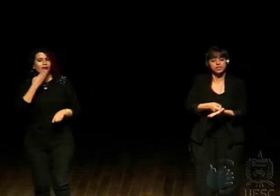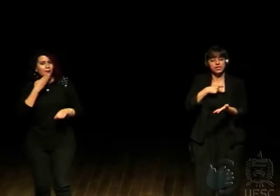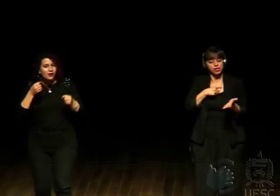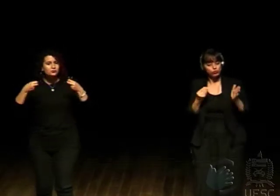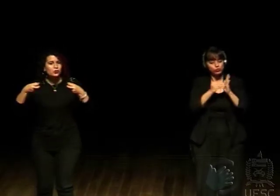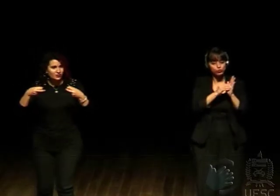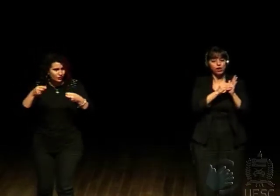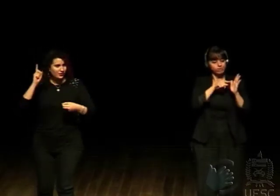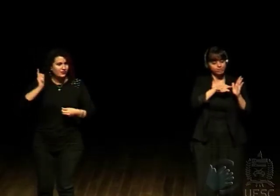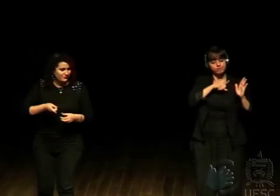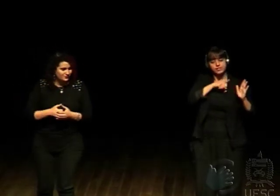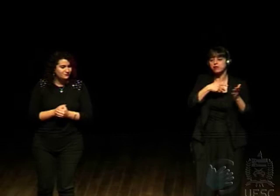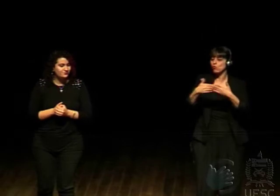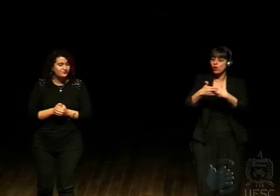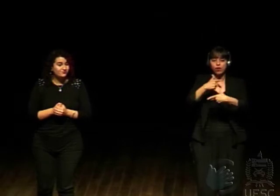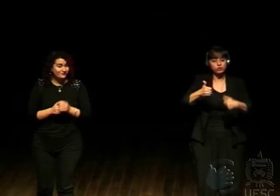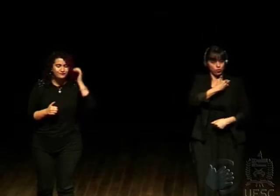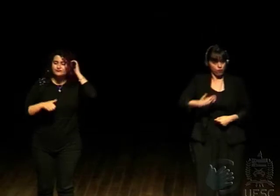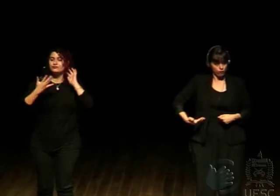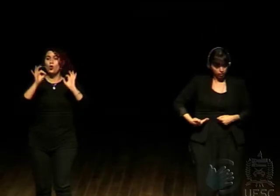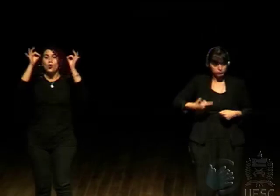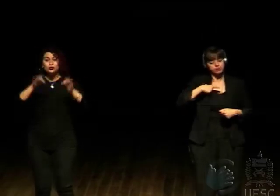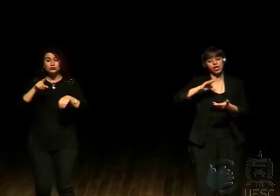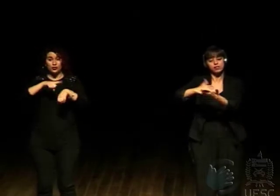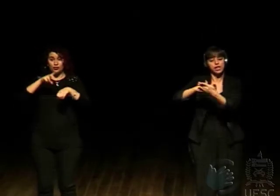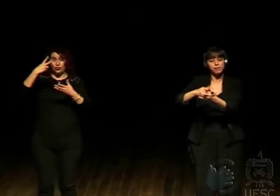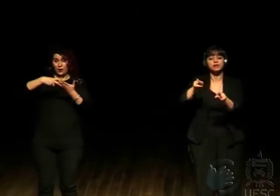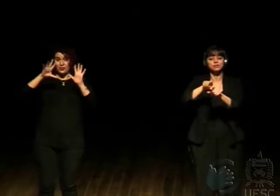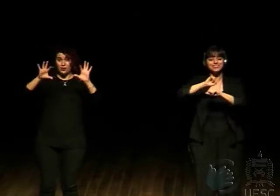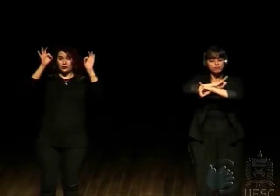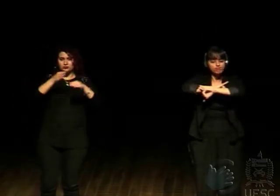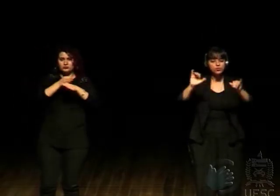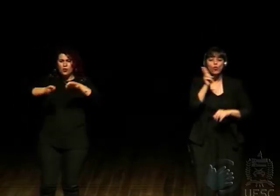distintas instancias públicas y también, por ejemplo, en situaciones de catástrofe.